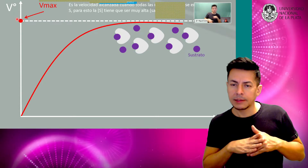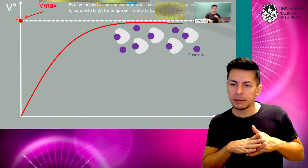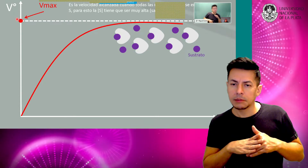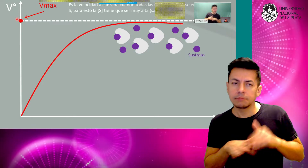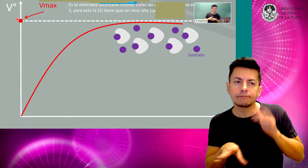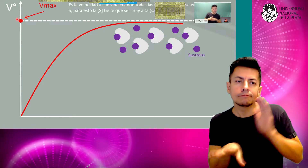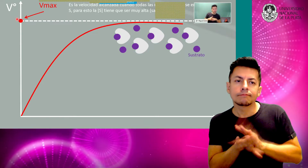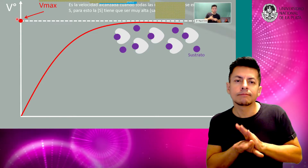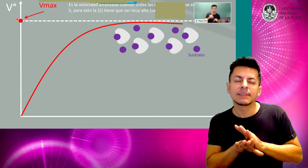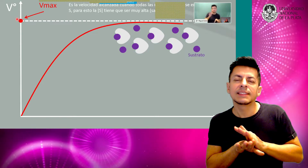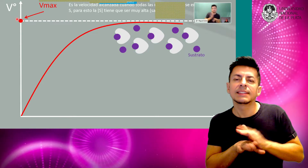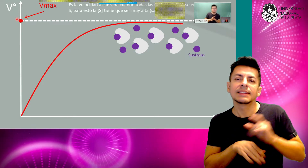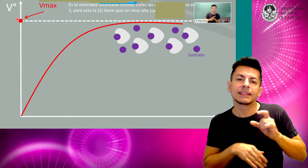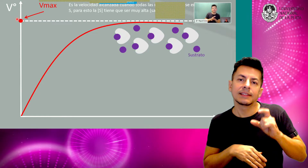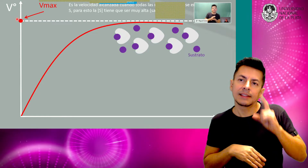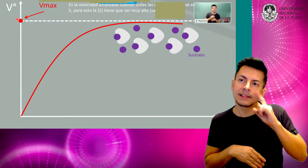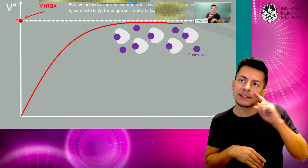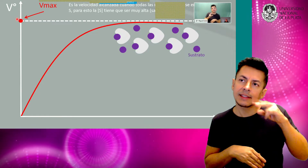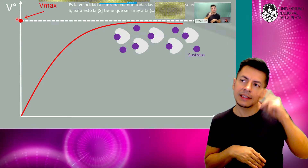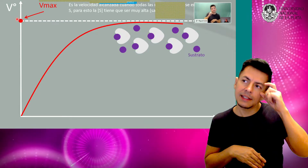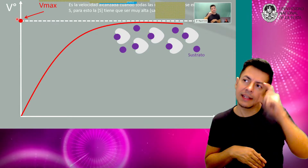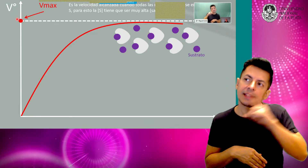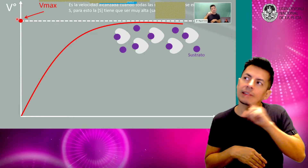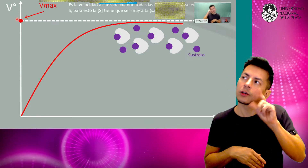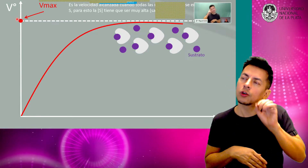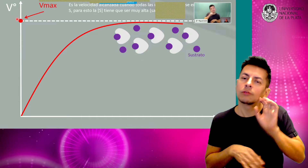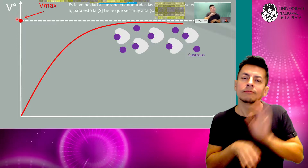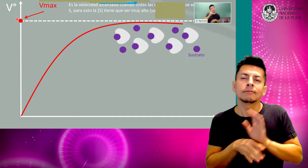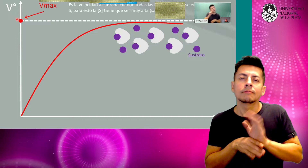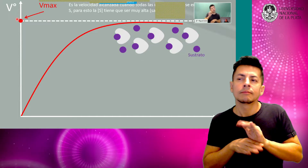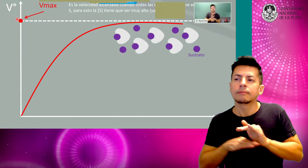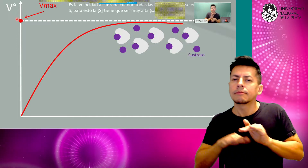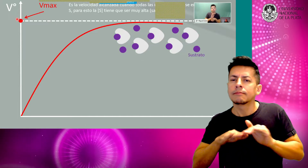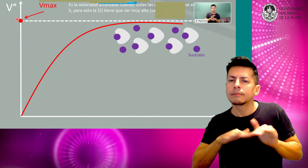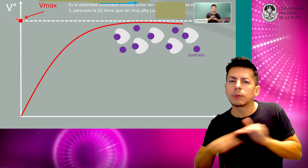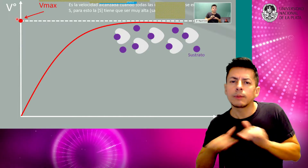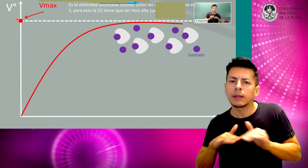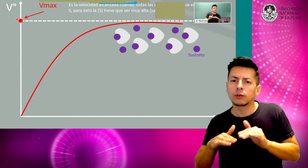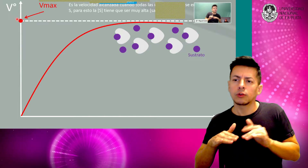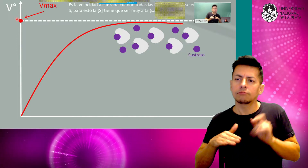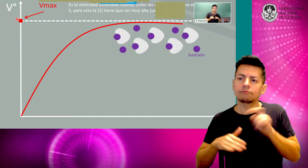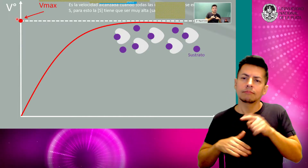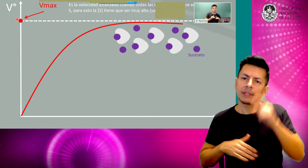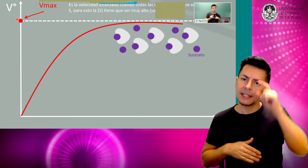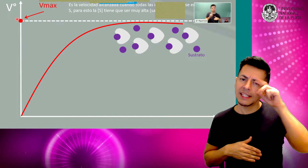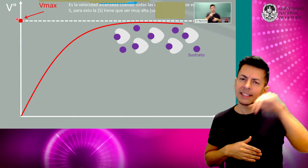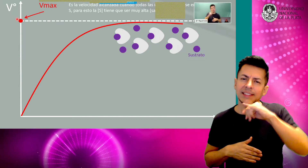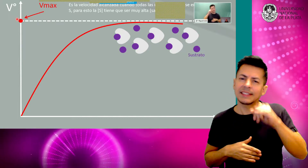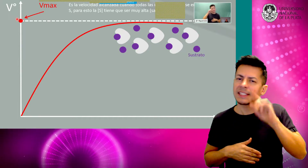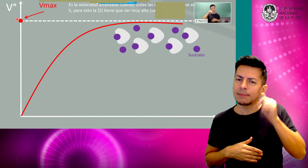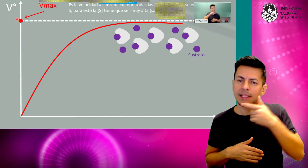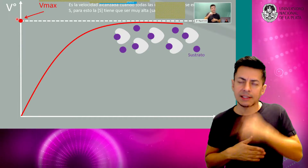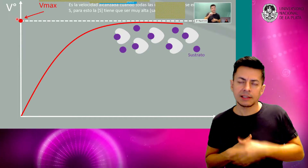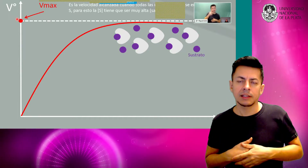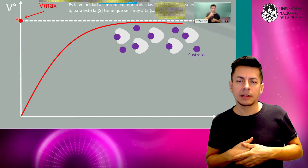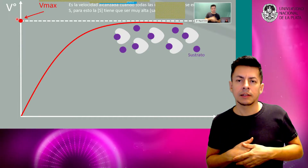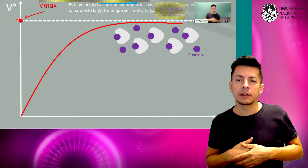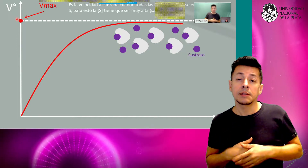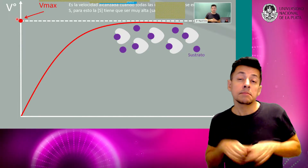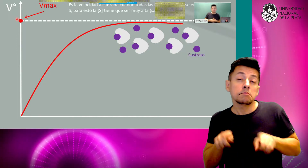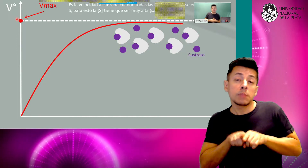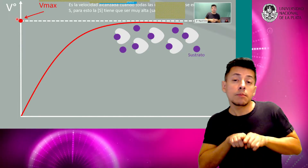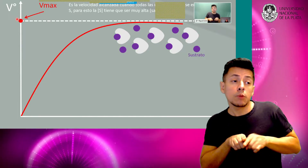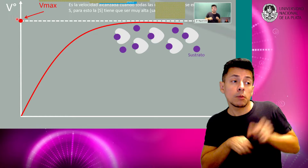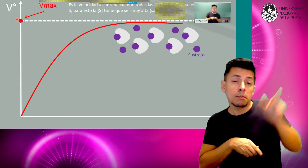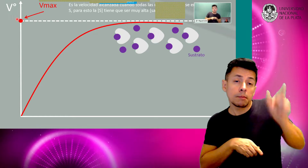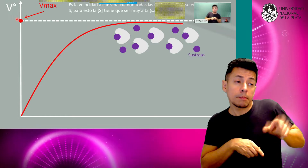es decir, es una característica que le podemos asignar a las enzimas, así como a las personas las